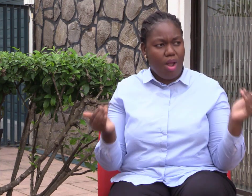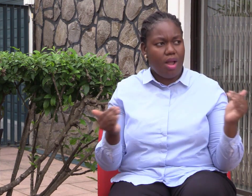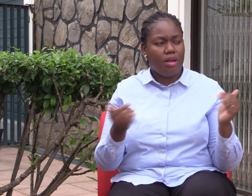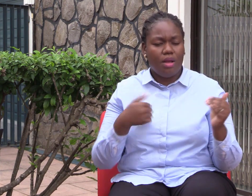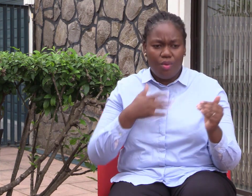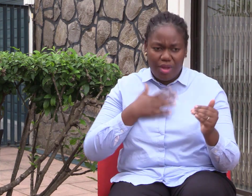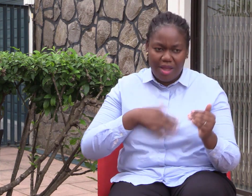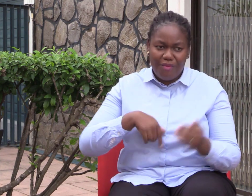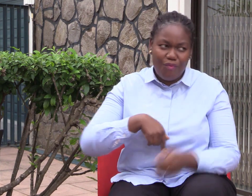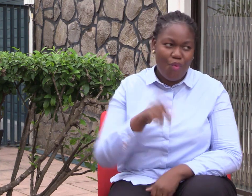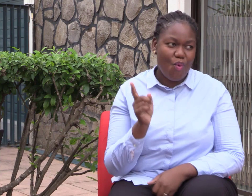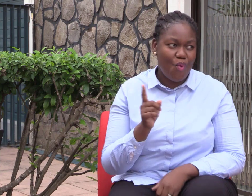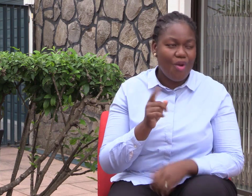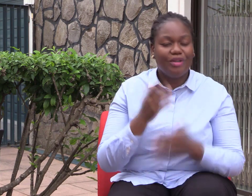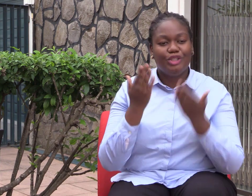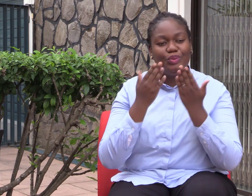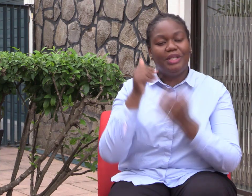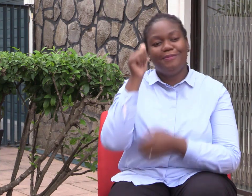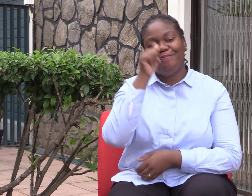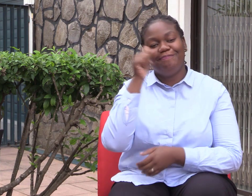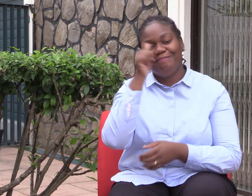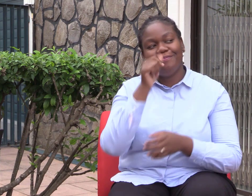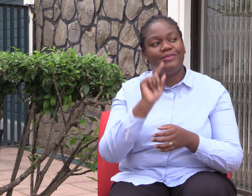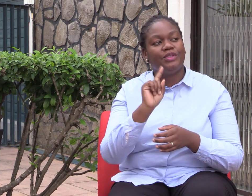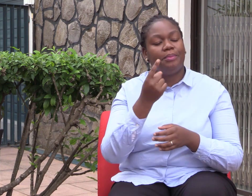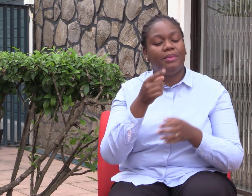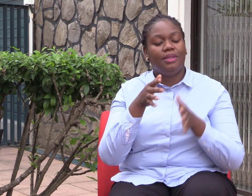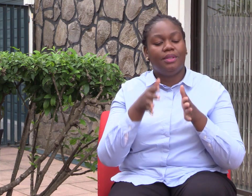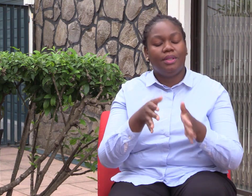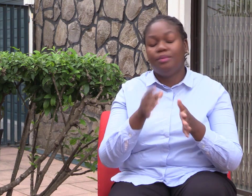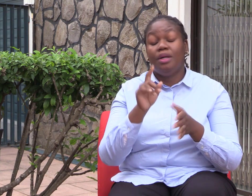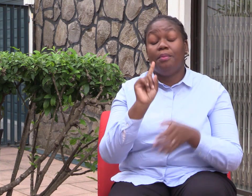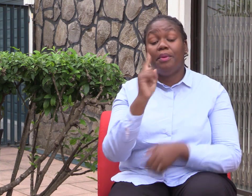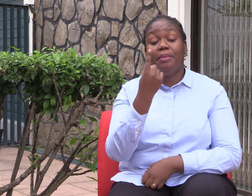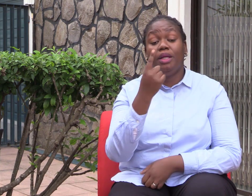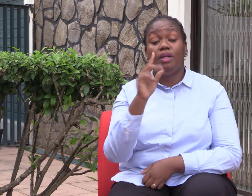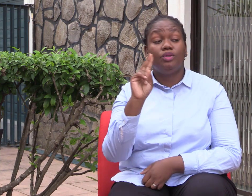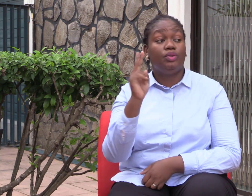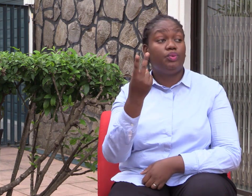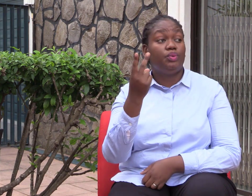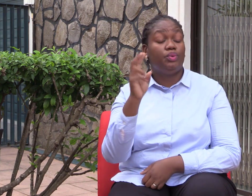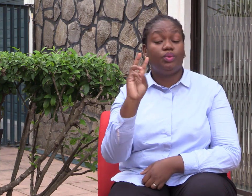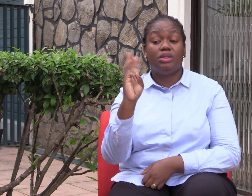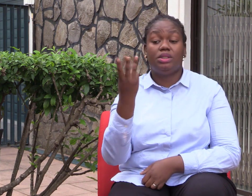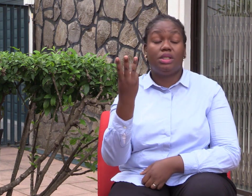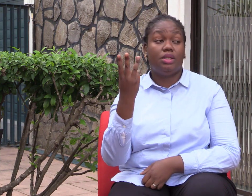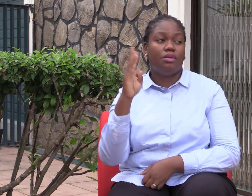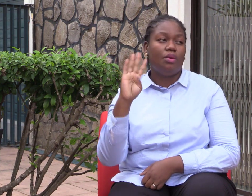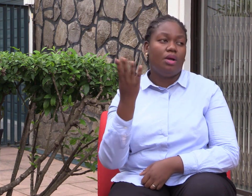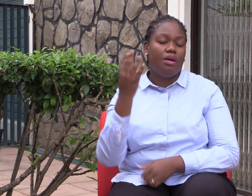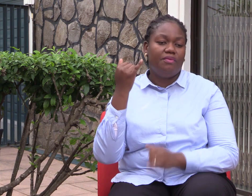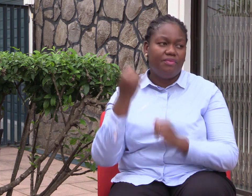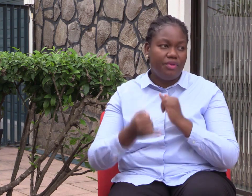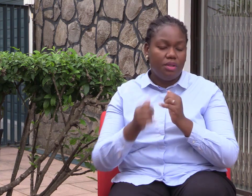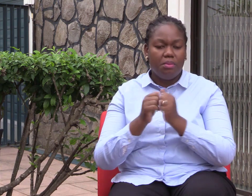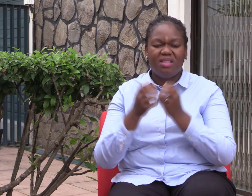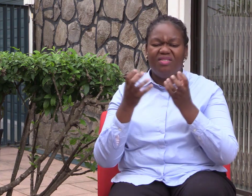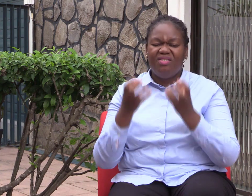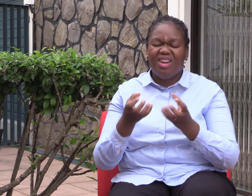outras pessoas nessa faculdade. Então, fiz o meu primeiro, segundo, terceiro, quarto ano, no